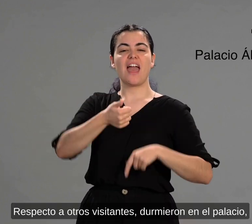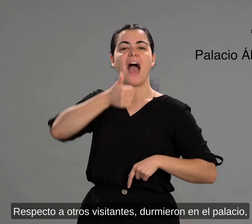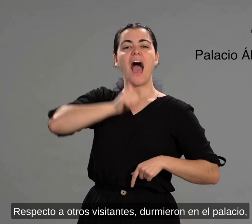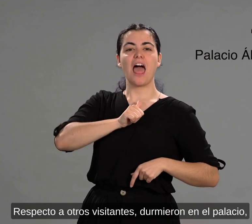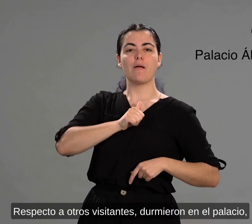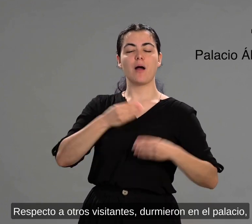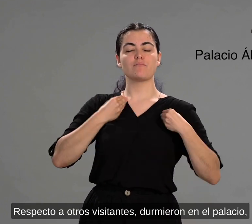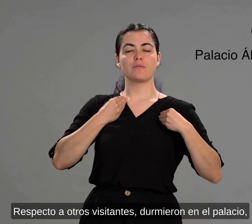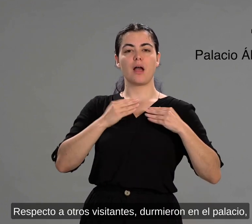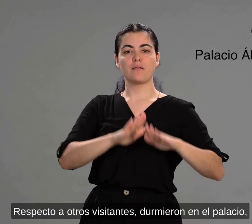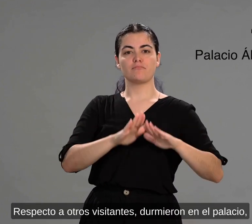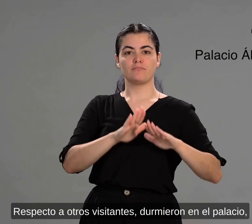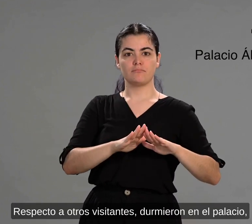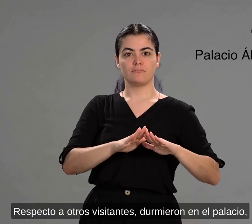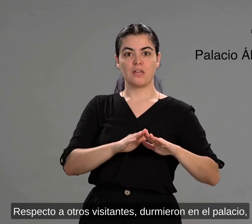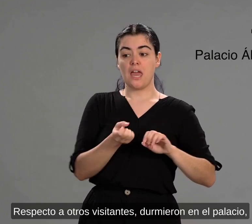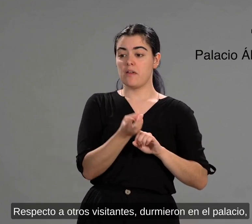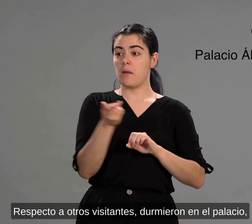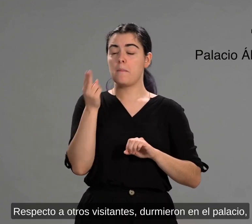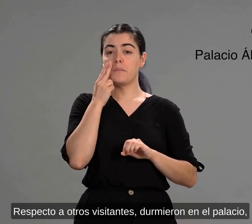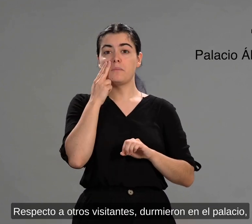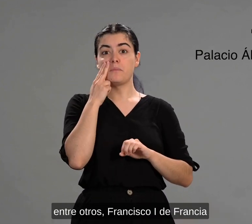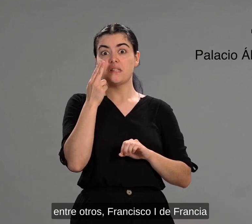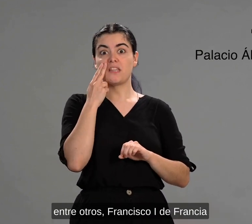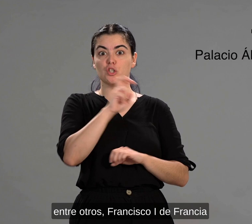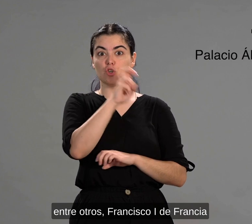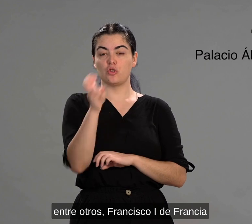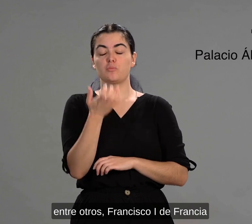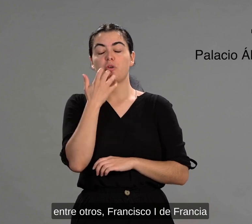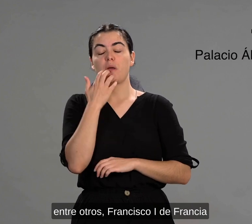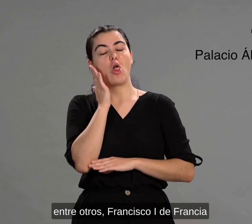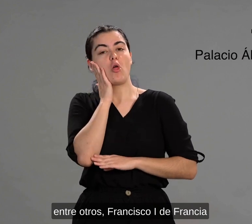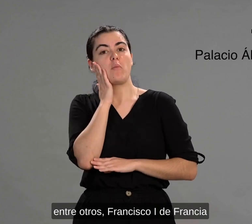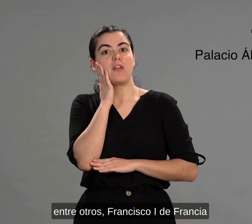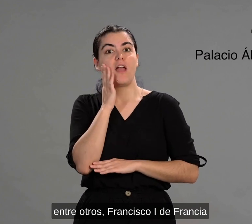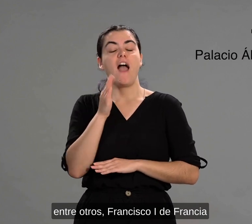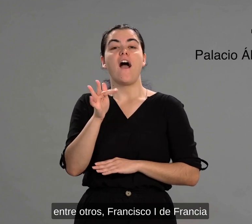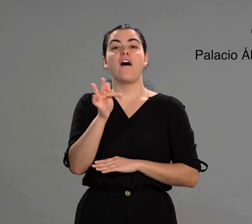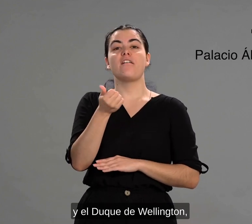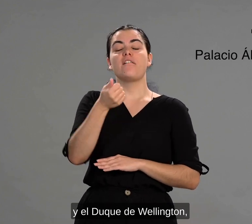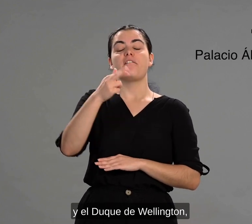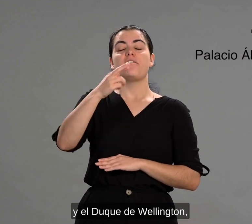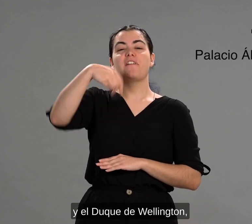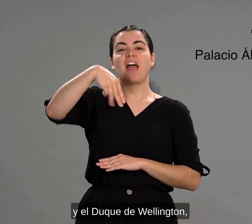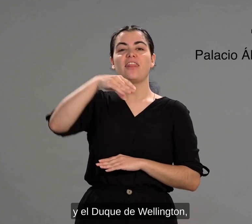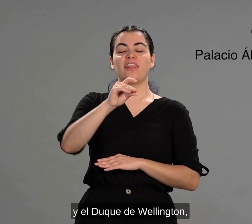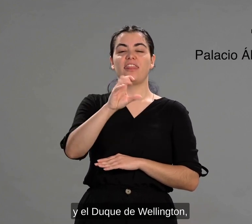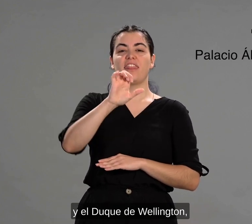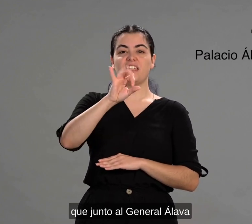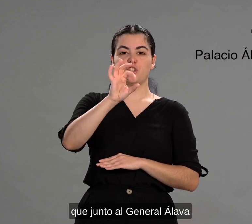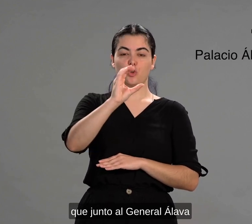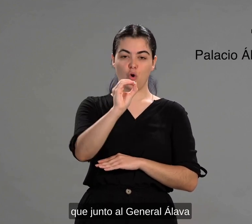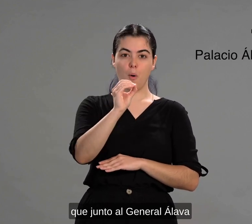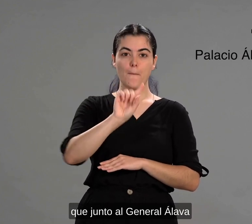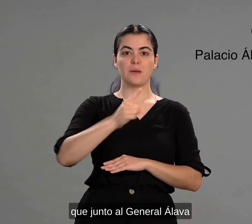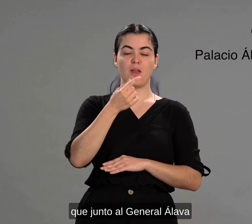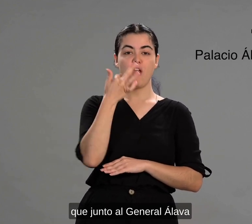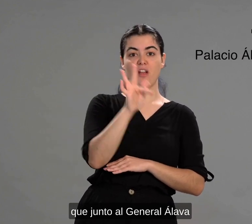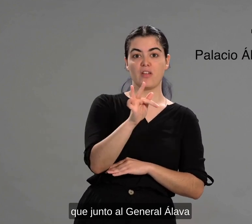Respecto a otros visitantes, durmieron en el Palacio, entre otros Francisco I de Francia y el Duque de Wellington, que junto al general Álava